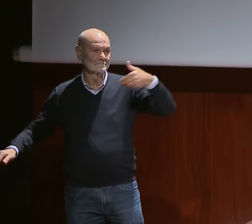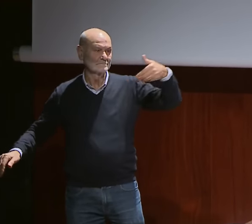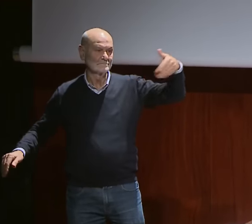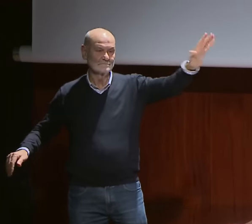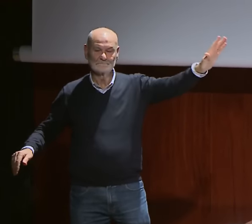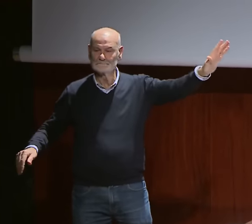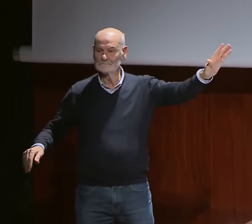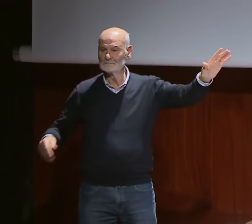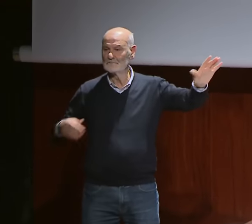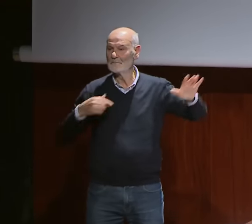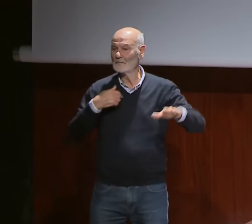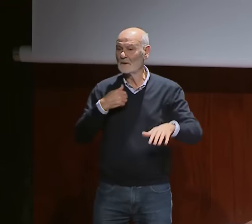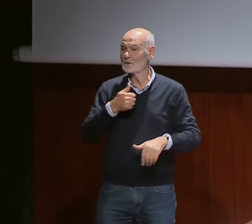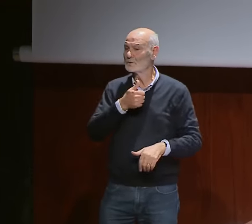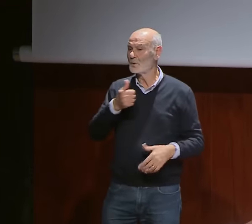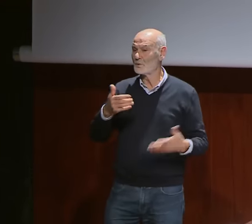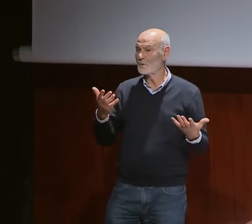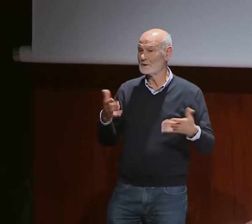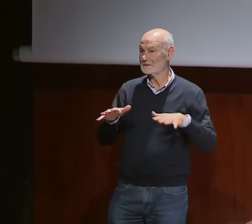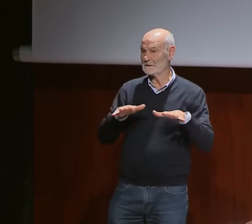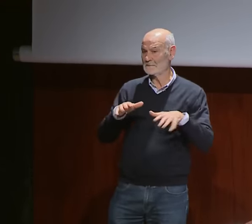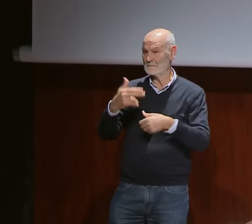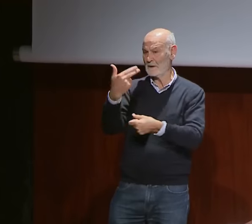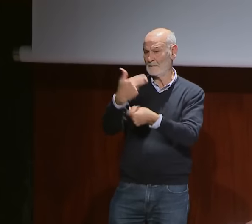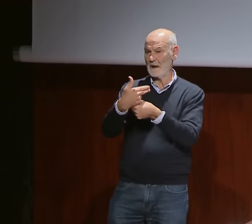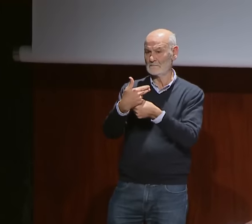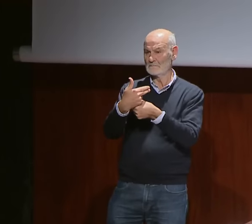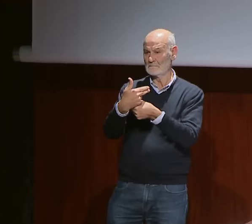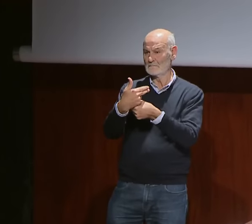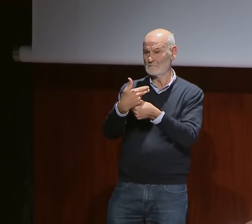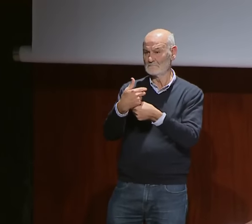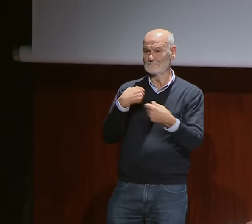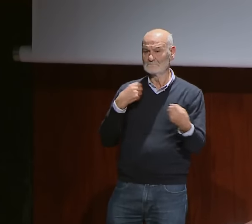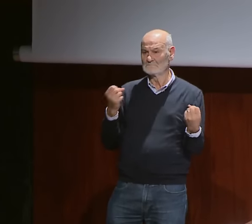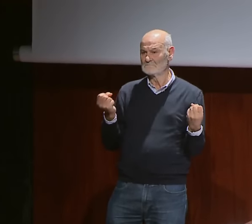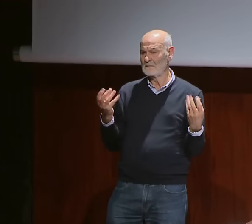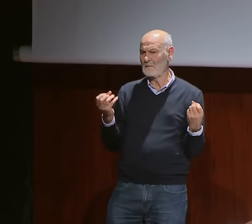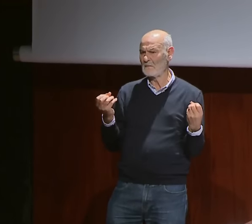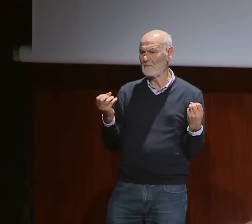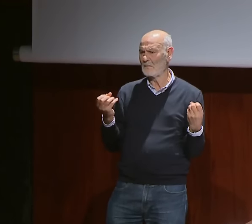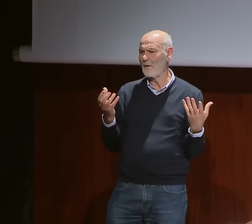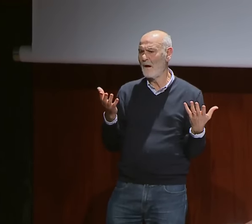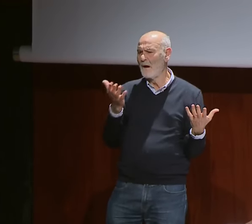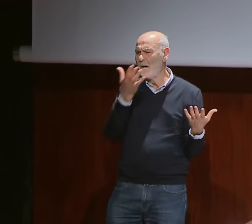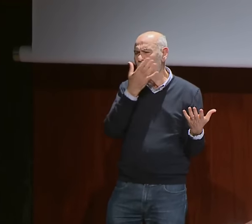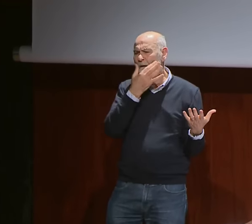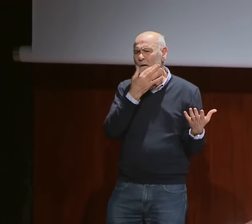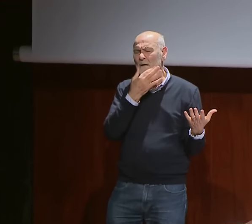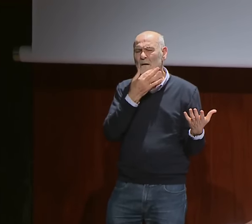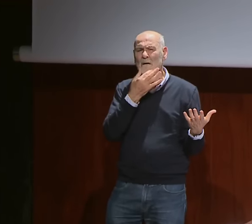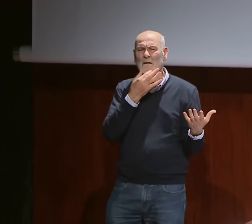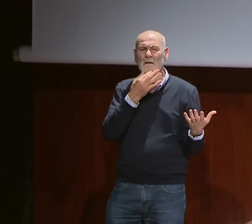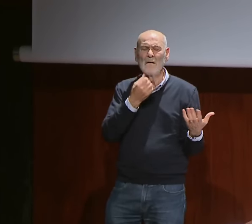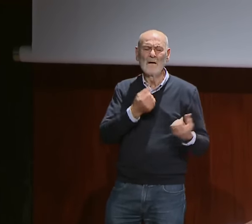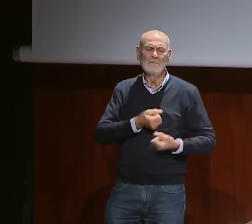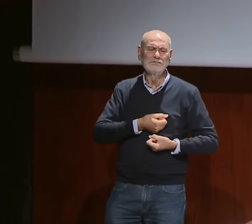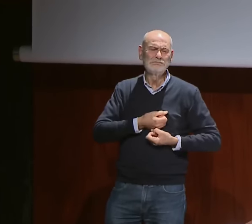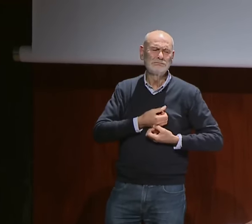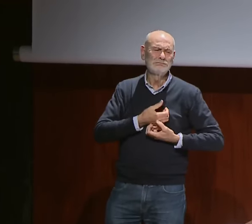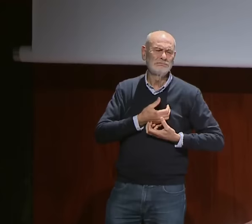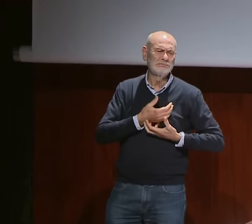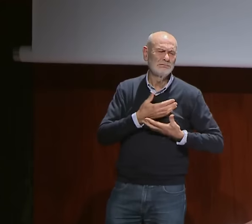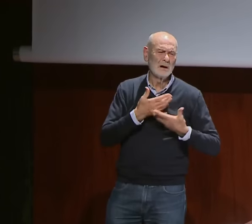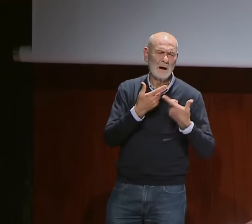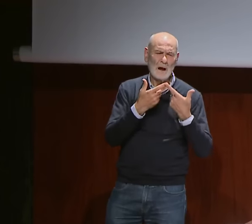jamais s'entendre. Faut pas qu'on travaille ensemble, faut qu'on travaille chacun de son côté, parce que sinon ça va jamais passer. Donc je me suis filmé